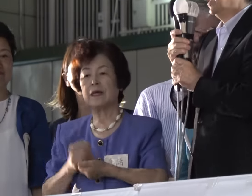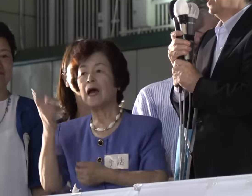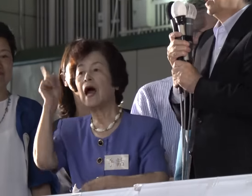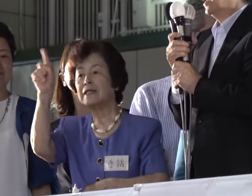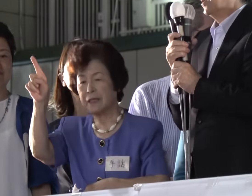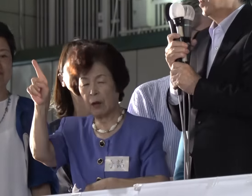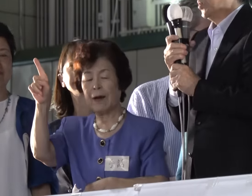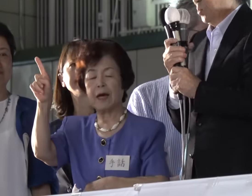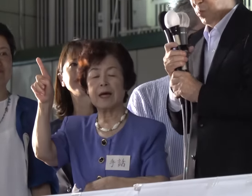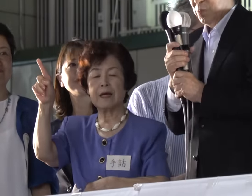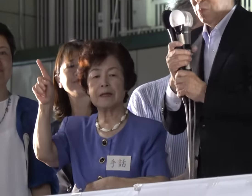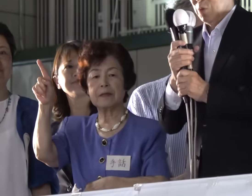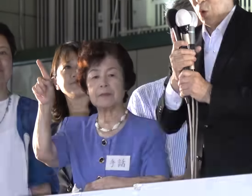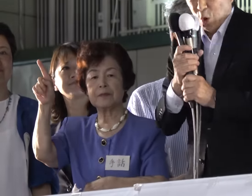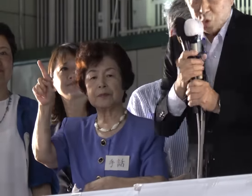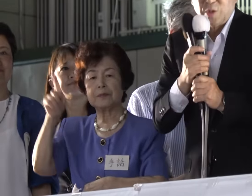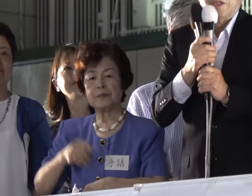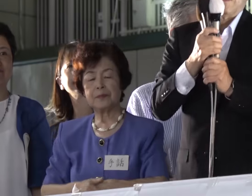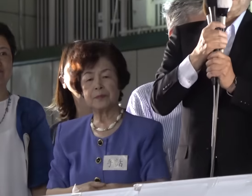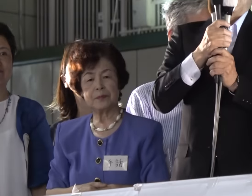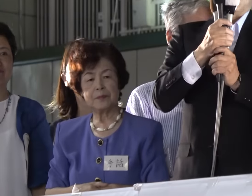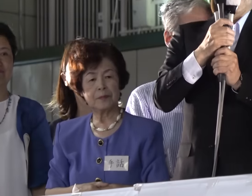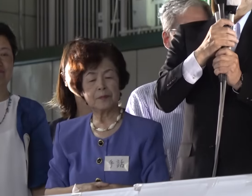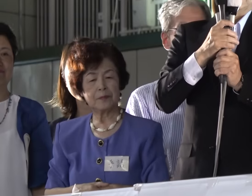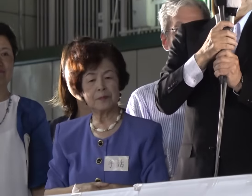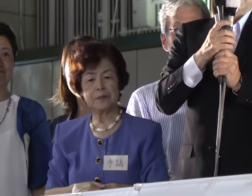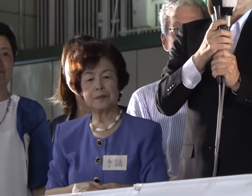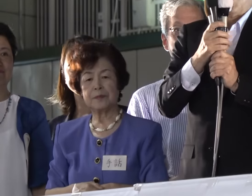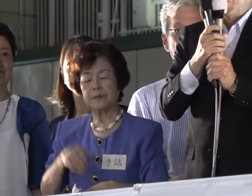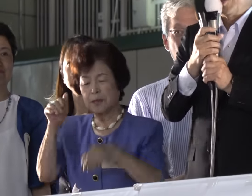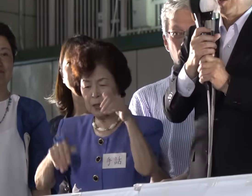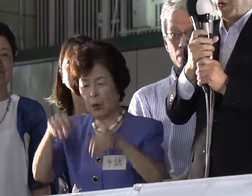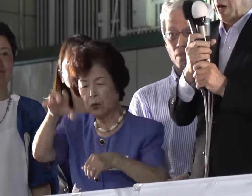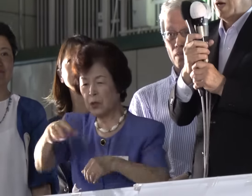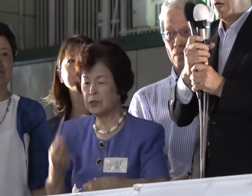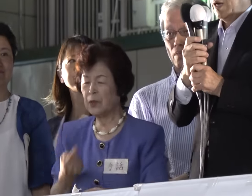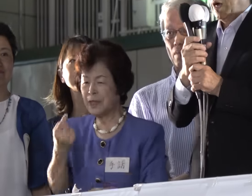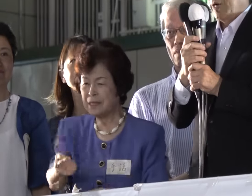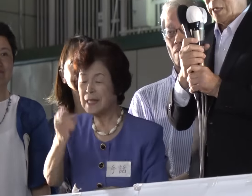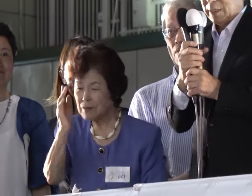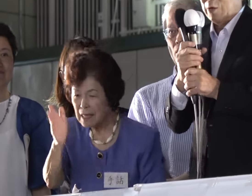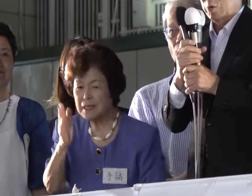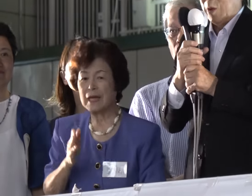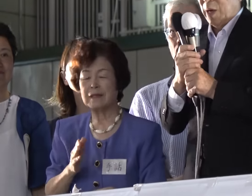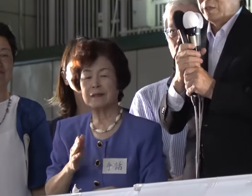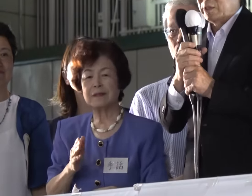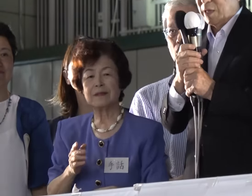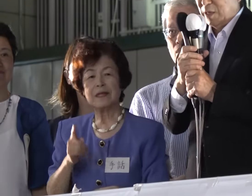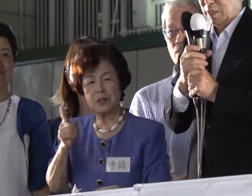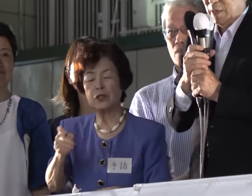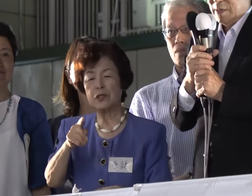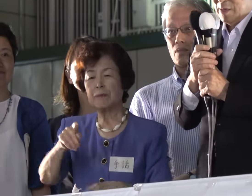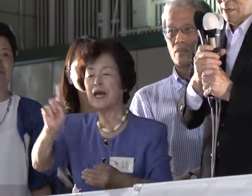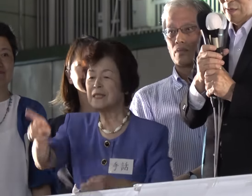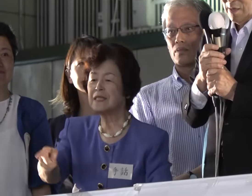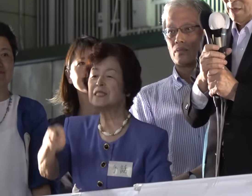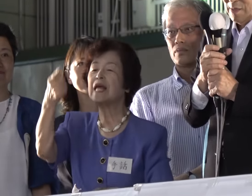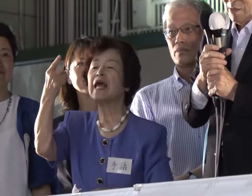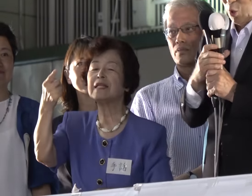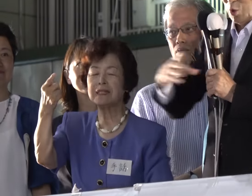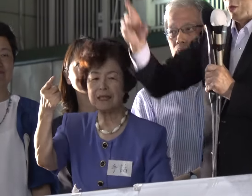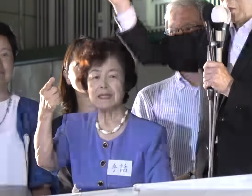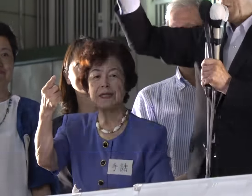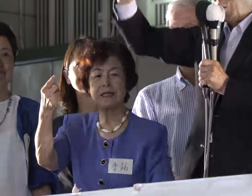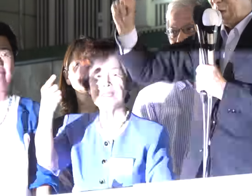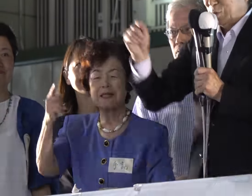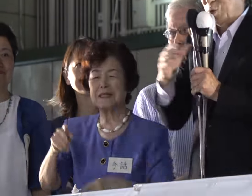は投票所に行ってください。とりあえず投票所に行けば、あなた方の手は自然に